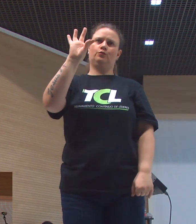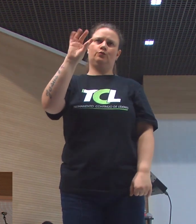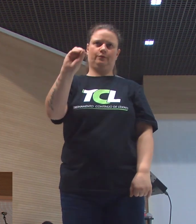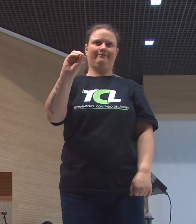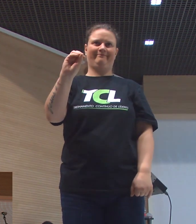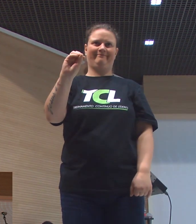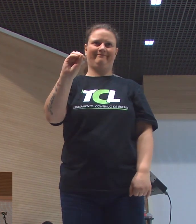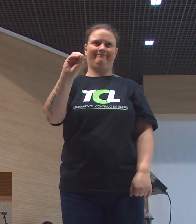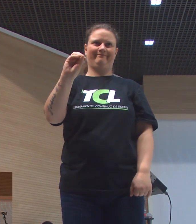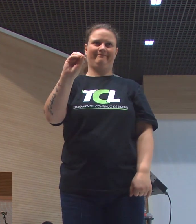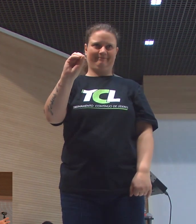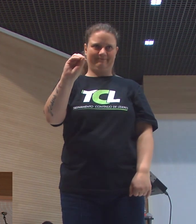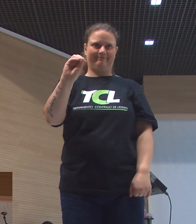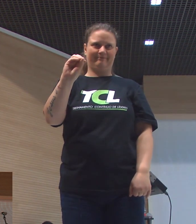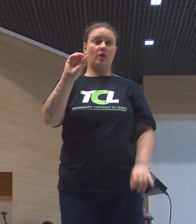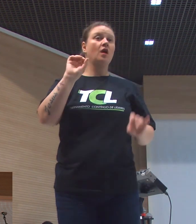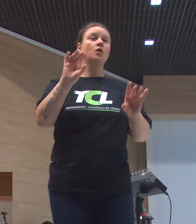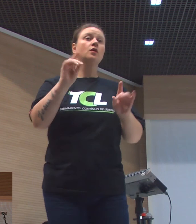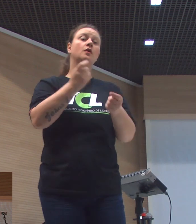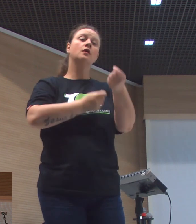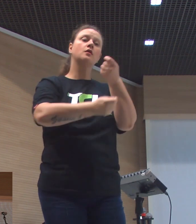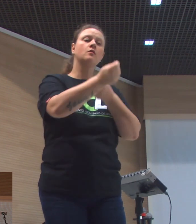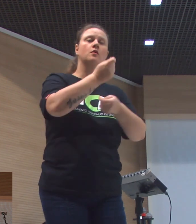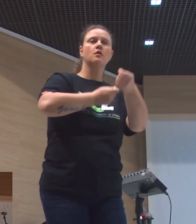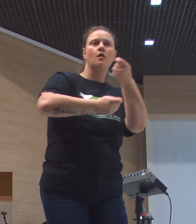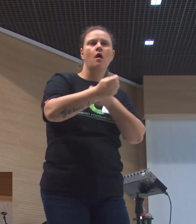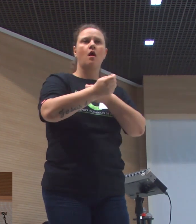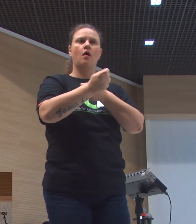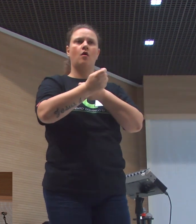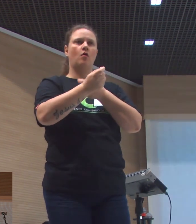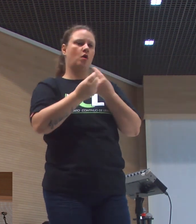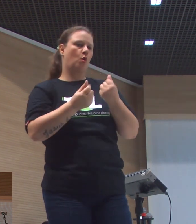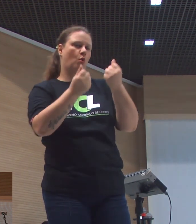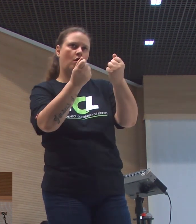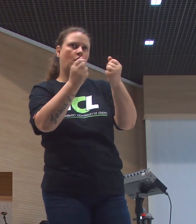Mas não é só nisso, só nessa questão econômica ou de trabalho.